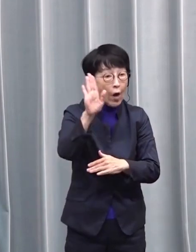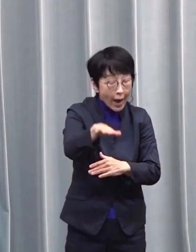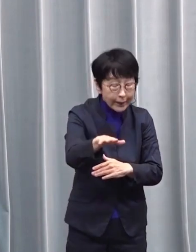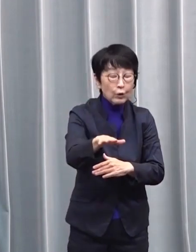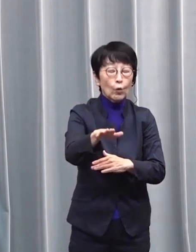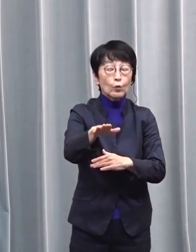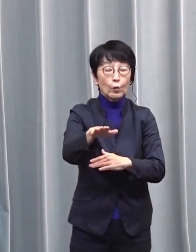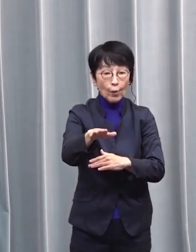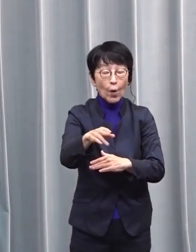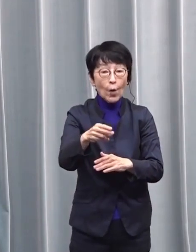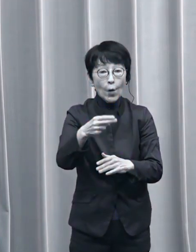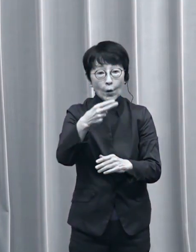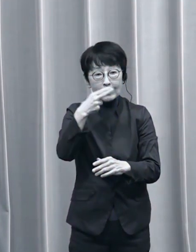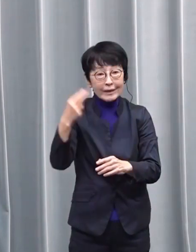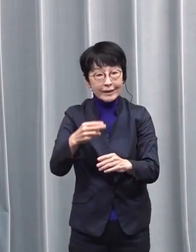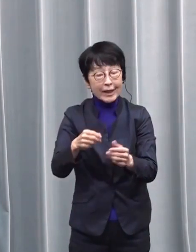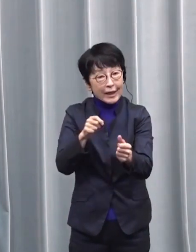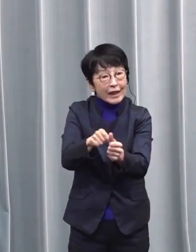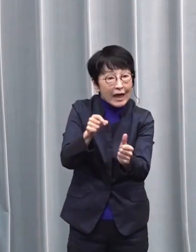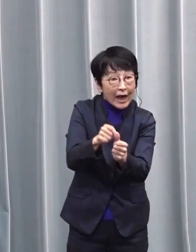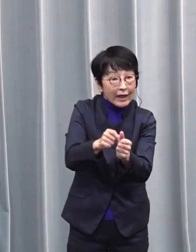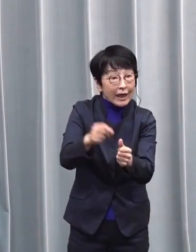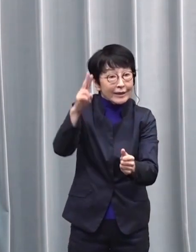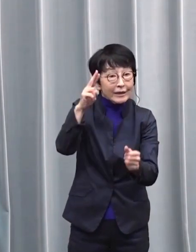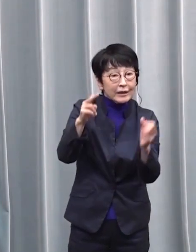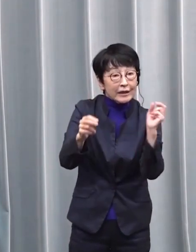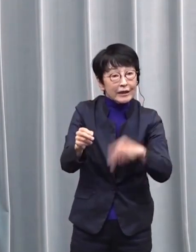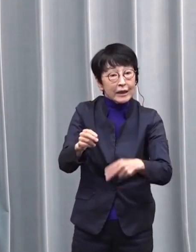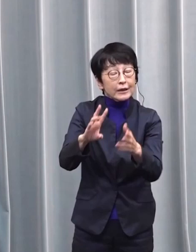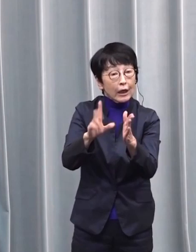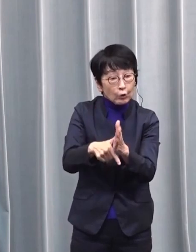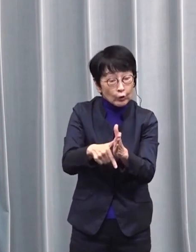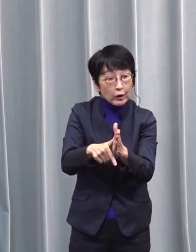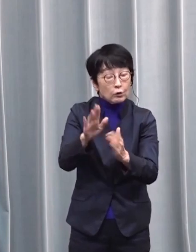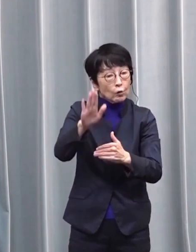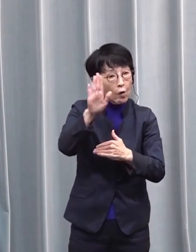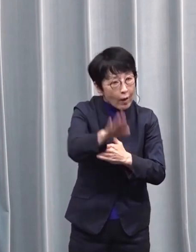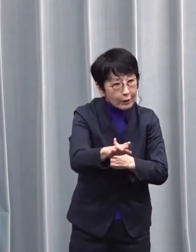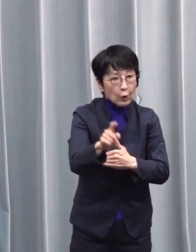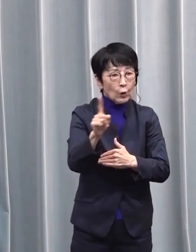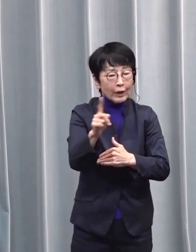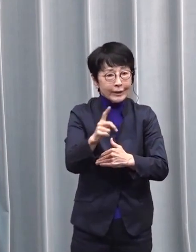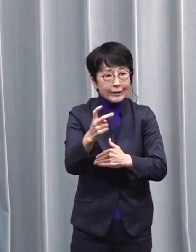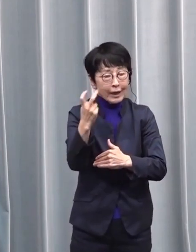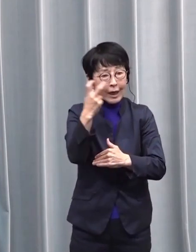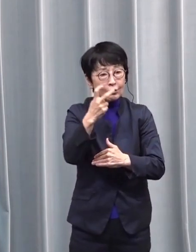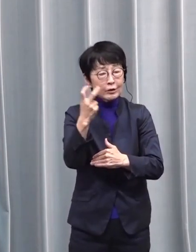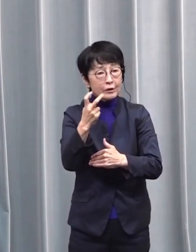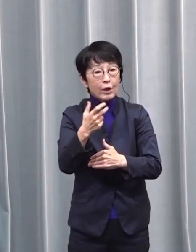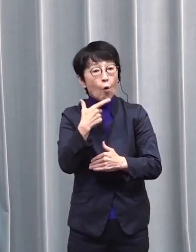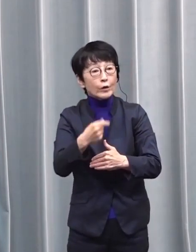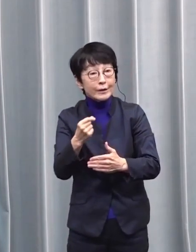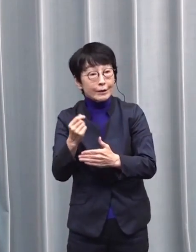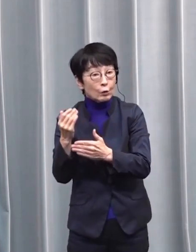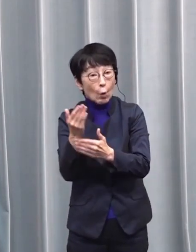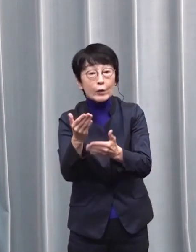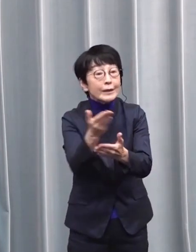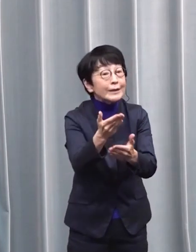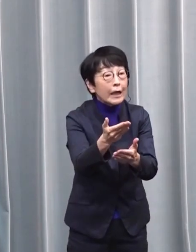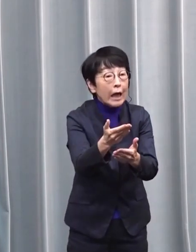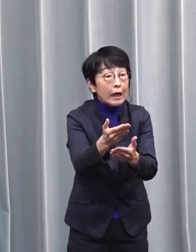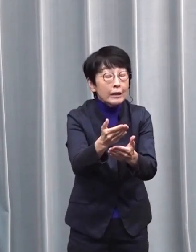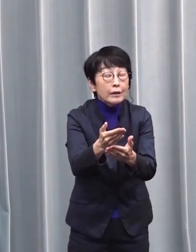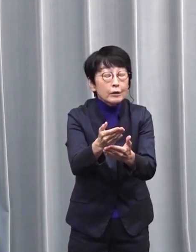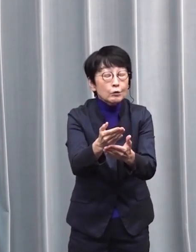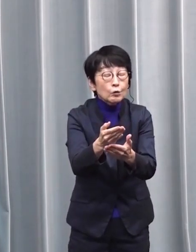認定されたときに、何らかの対応したのかどうかと確認してくださいとしつこく聞いていたら、一度だけその